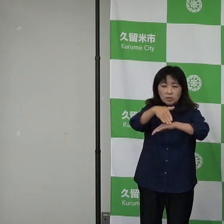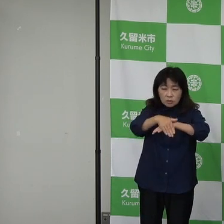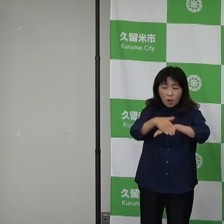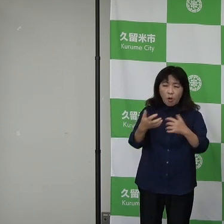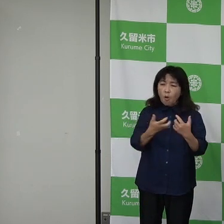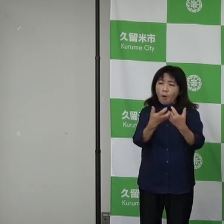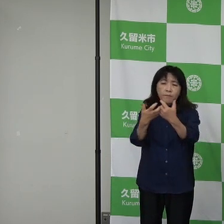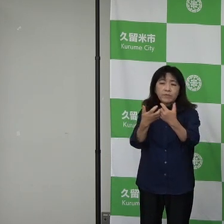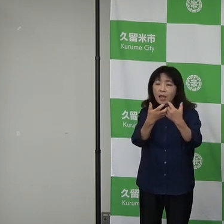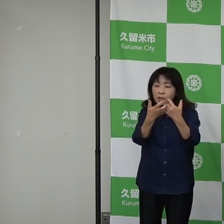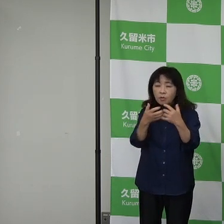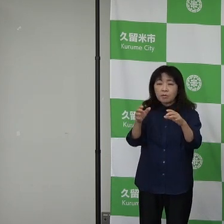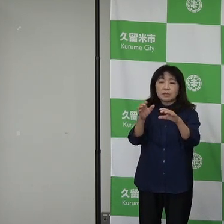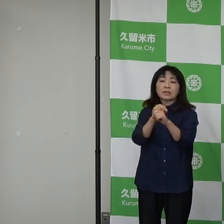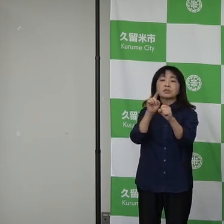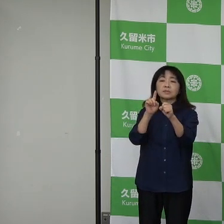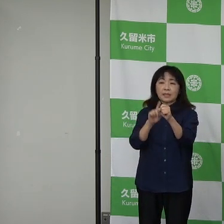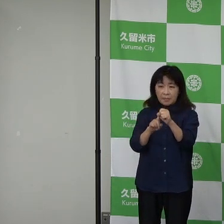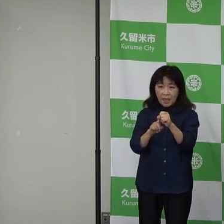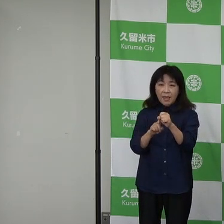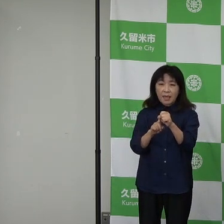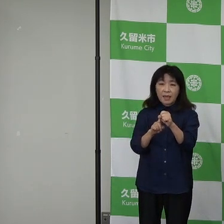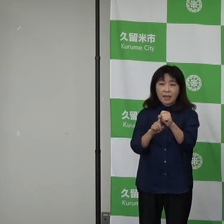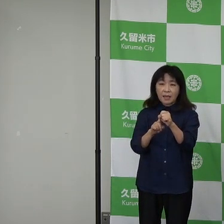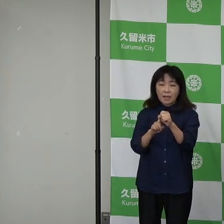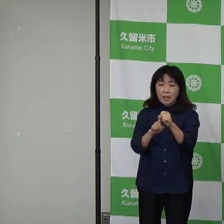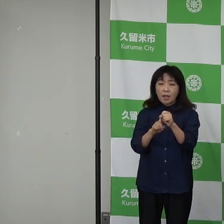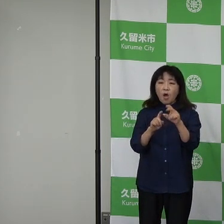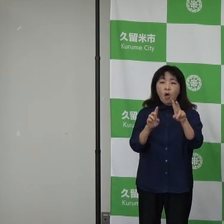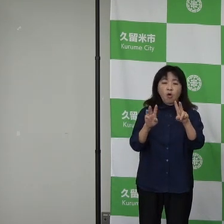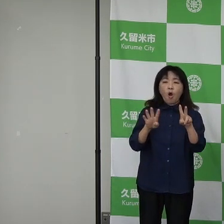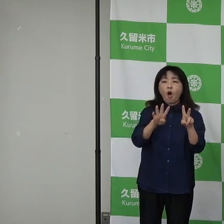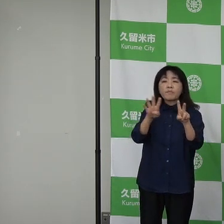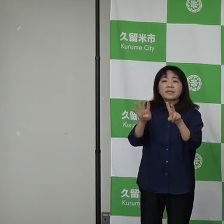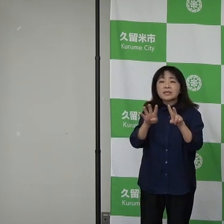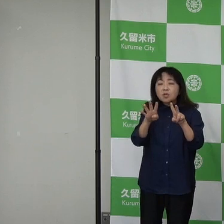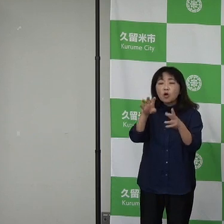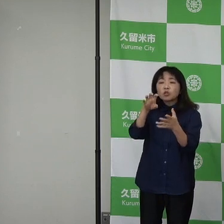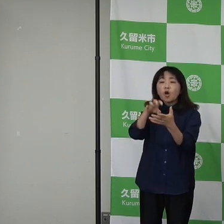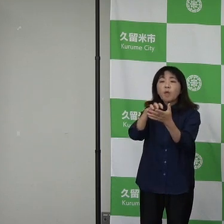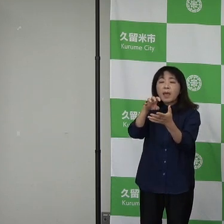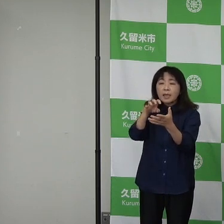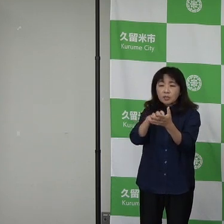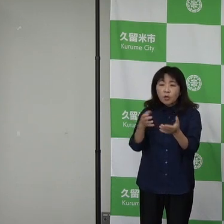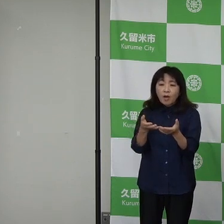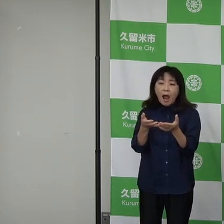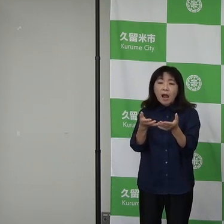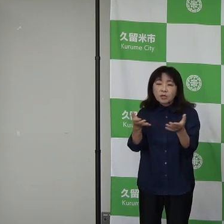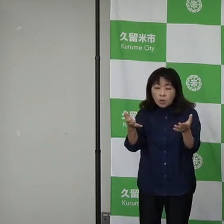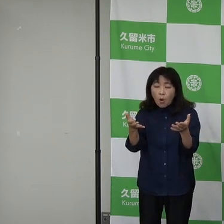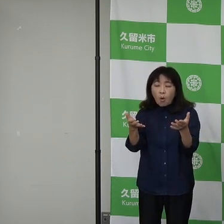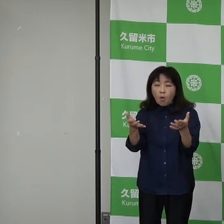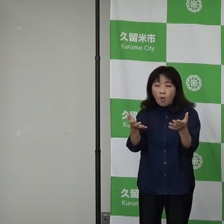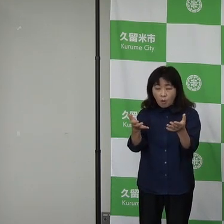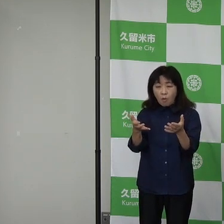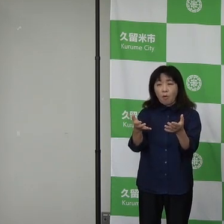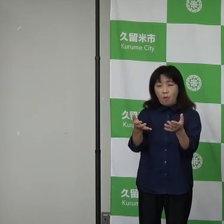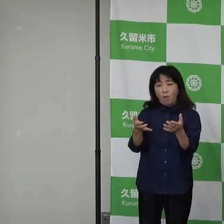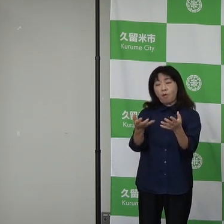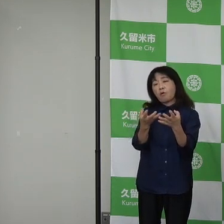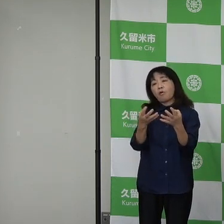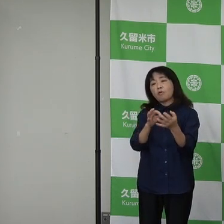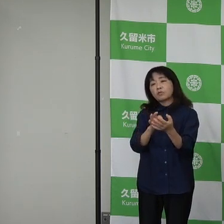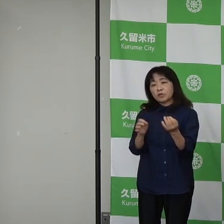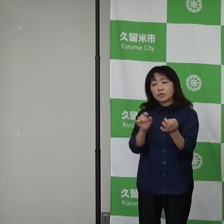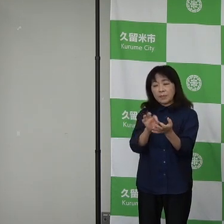雑を解消するためであり、コンビニの証明書の交付を促すために、窓口とコンビ